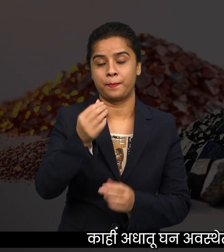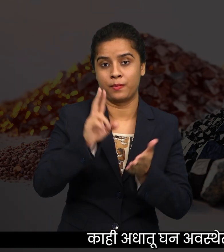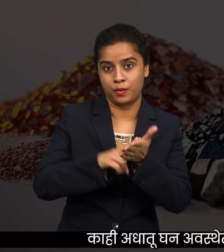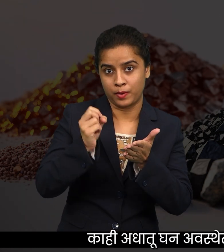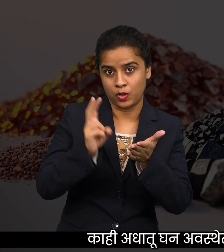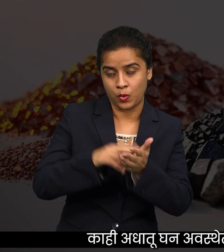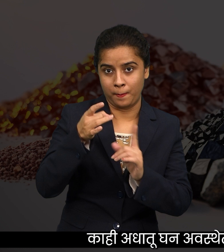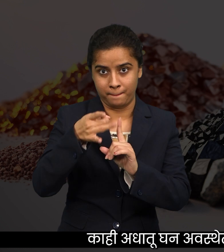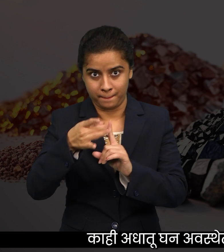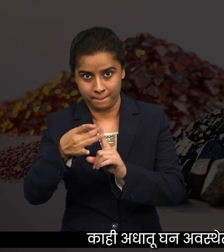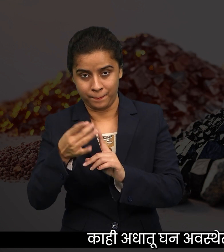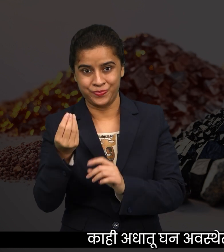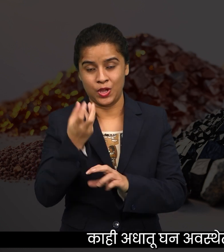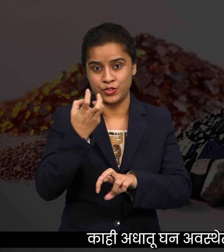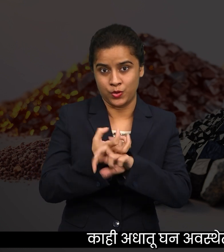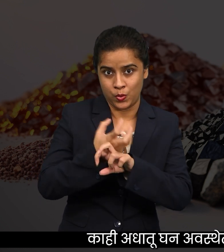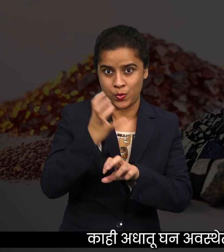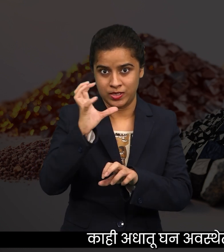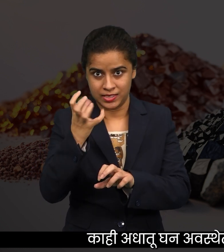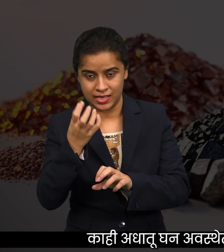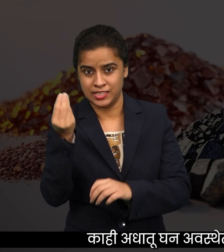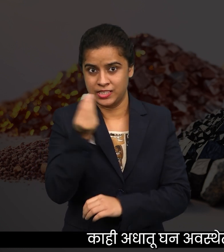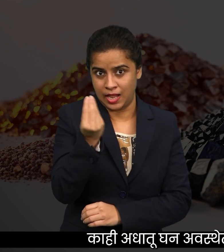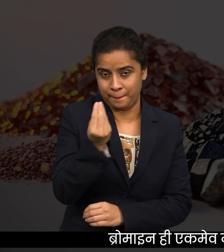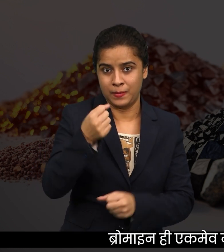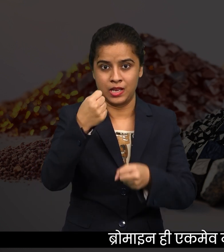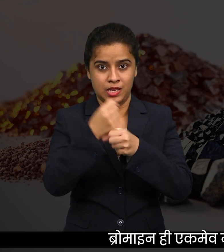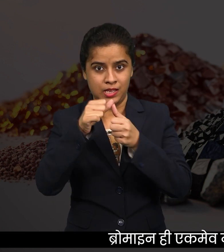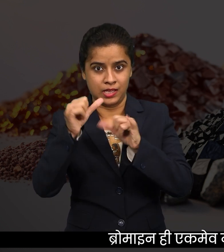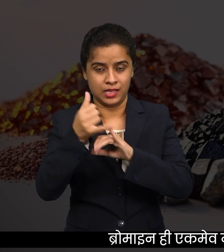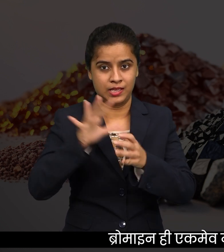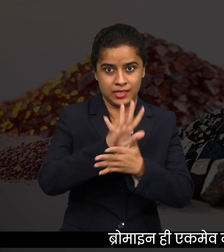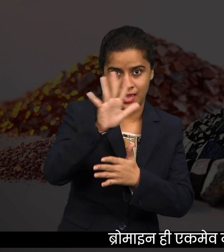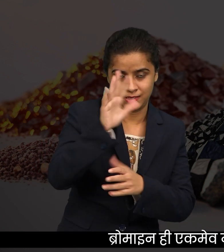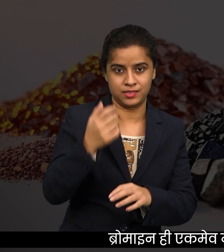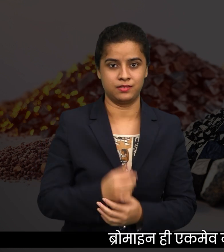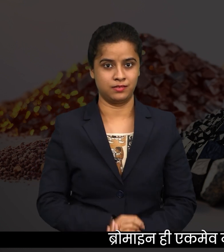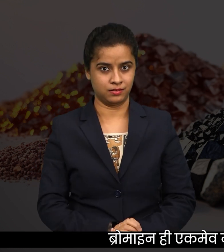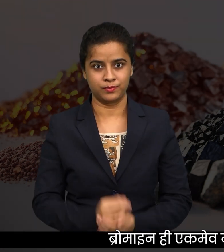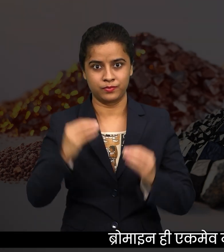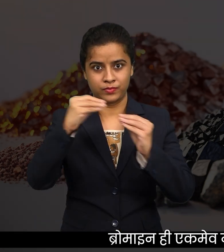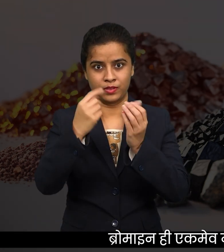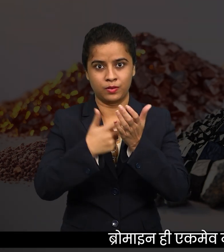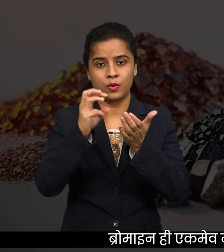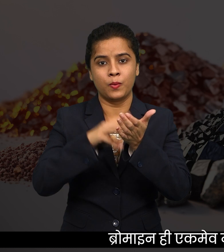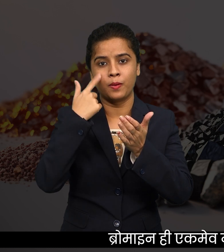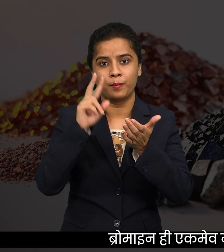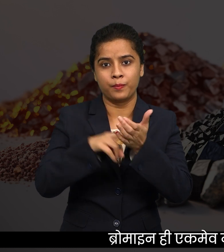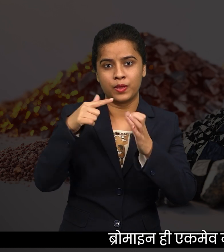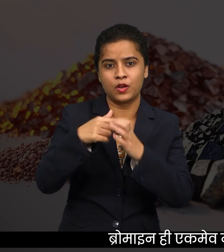काही अधातू घन अवस्थेत असतात तर काही वायू अवस्थेत असतात. ब्रोमाइन ही एकमेव नॉन मेटल आहे जी द्रव अवस्थेत